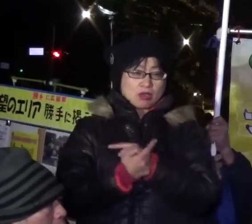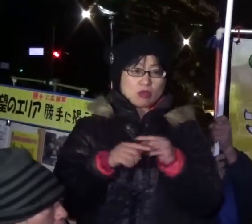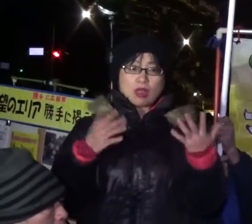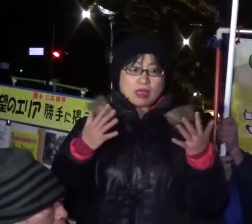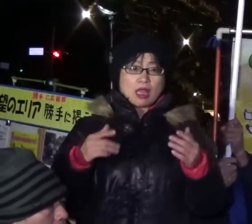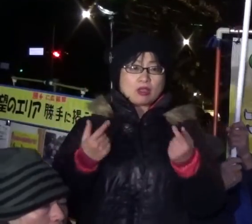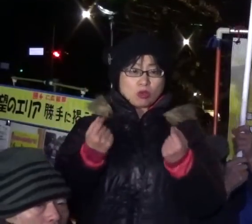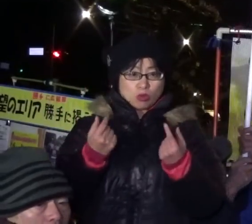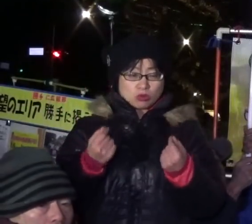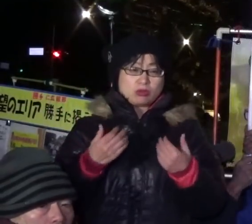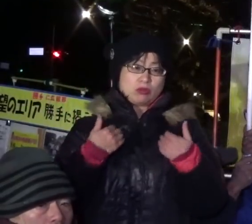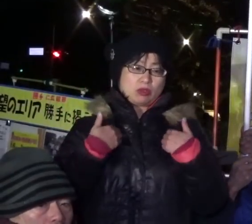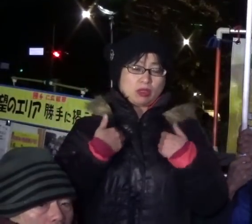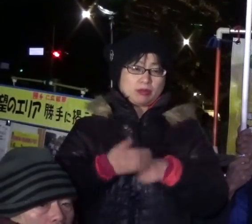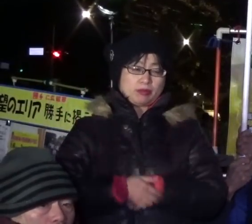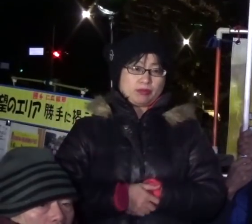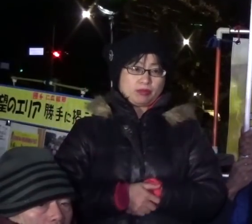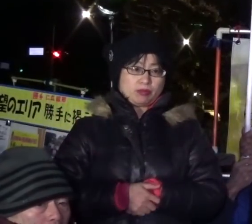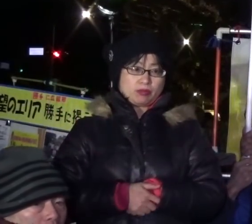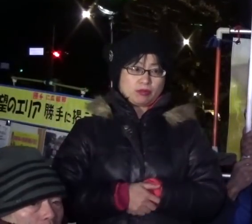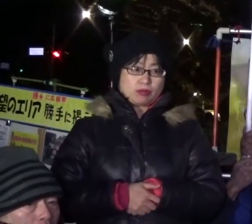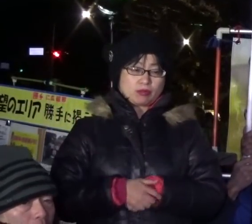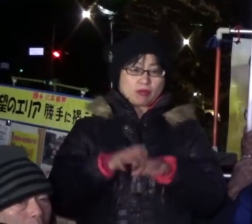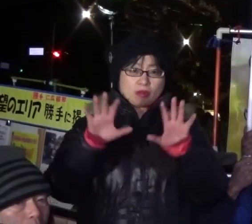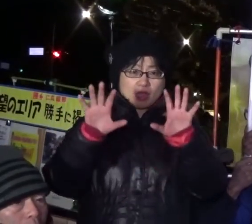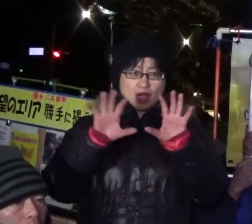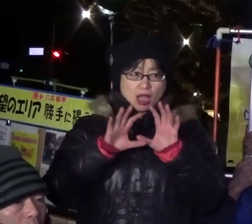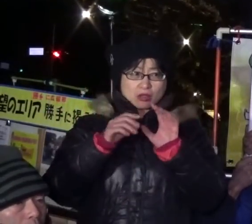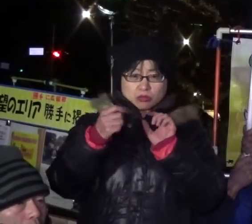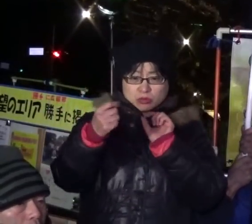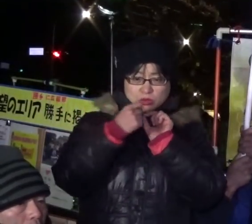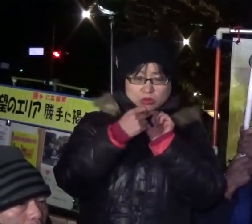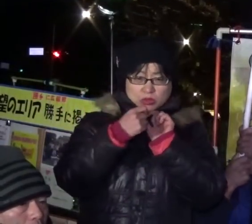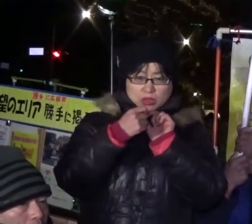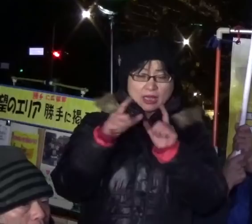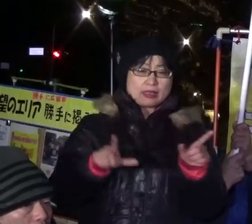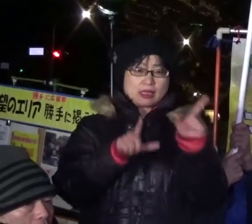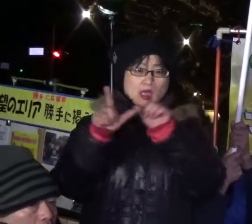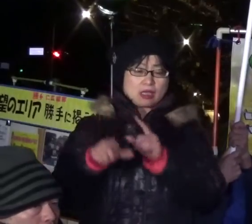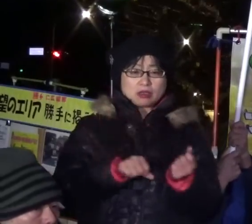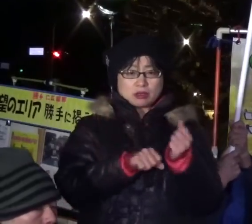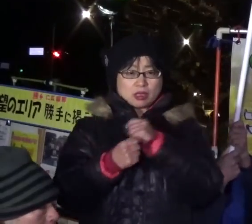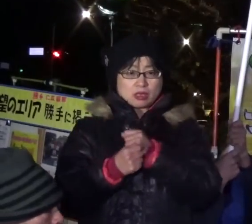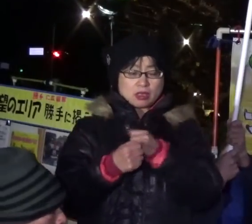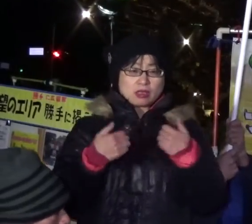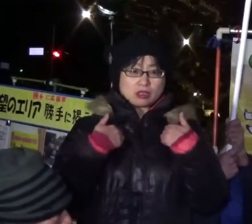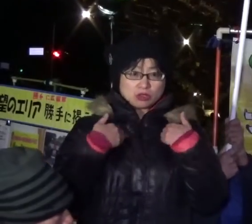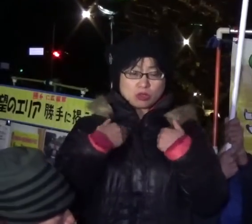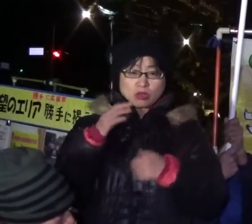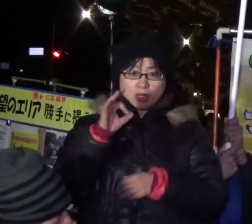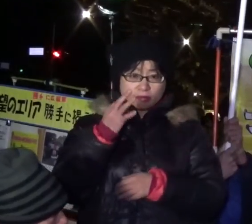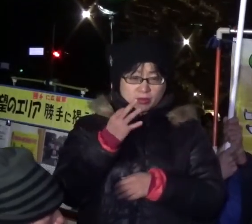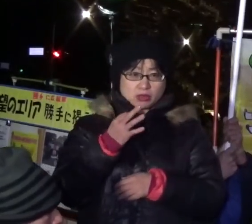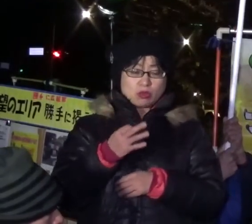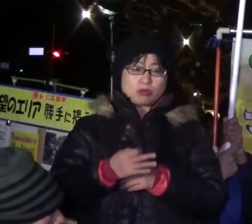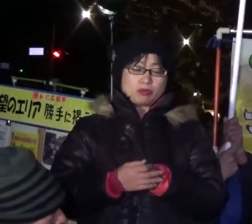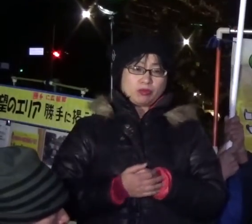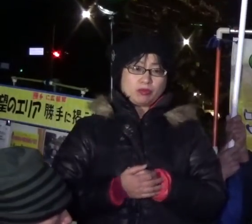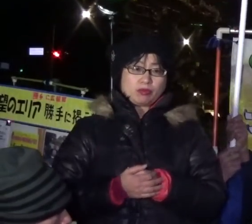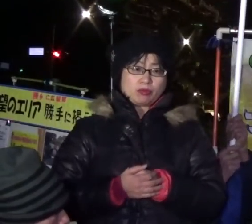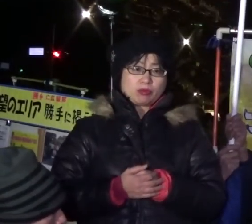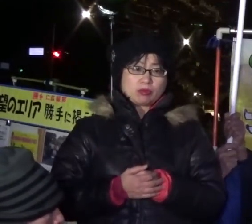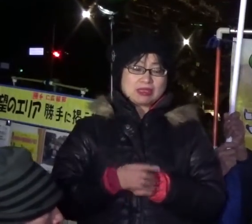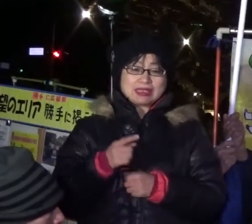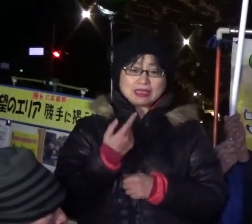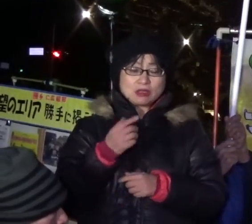の、この被害を直視してしっかり生活再建にかなうだけの、賠償をしっかり、原